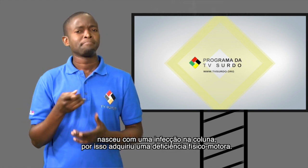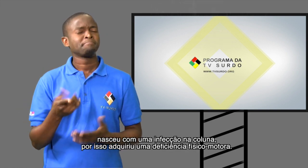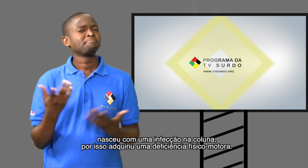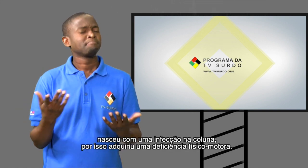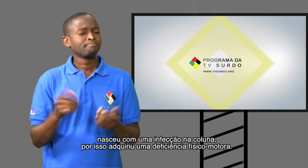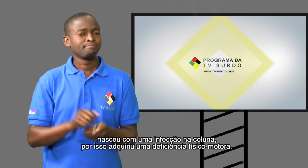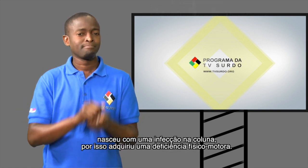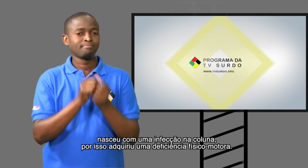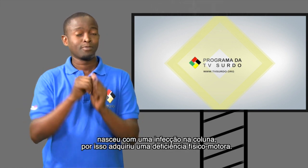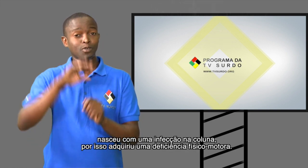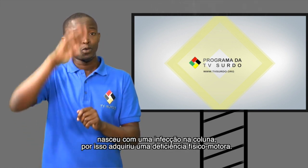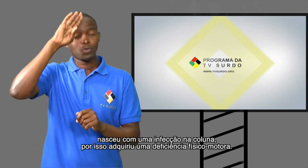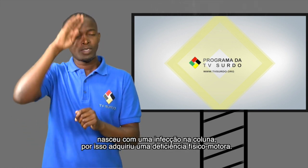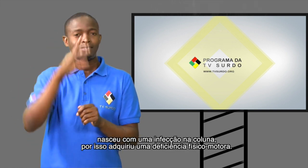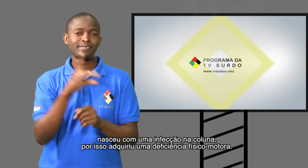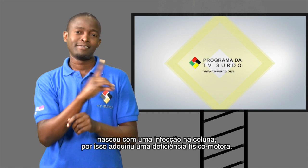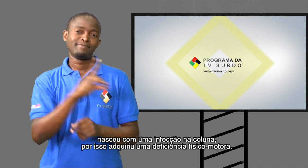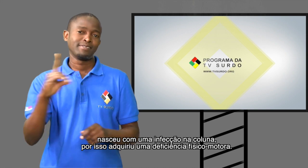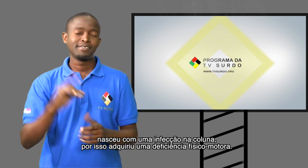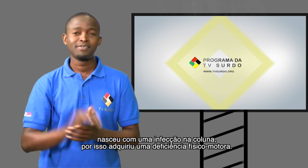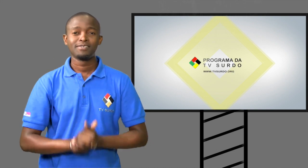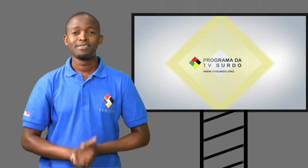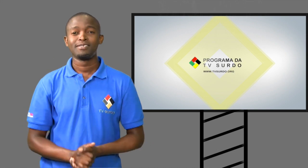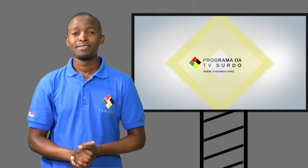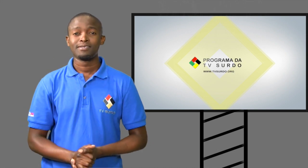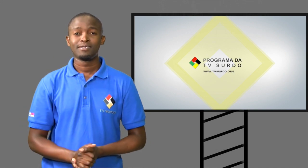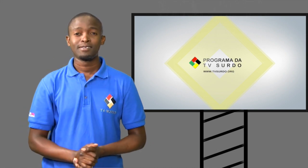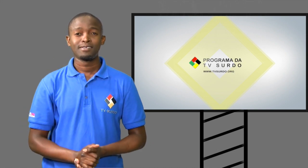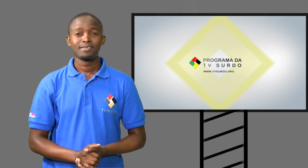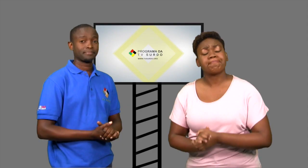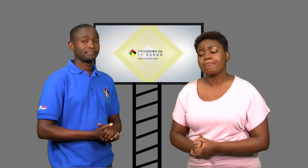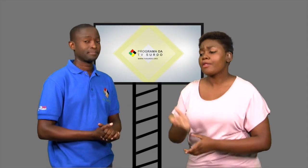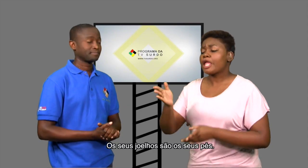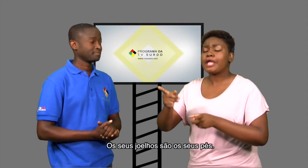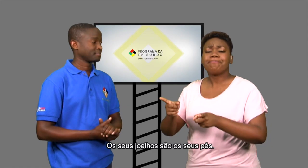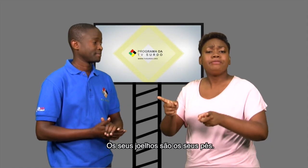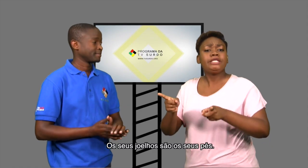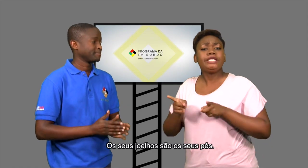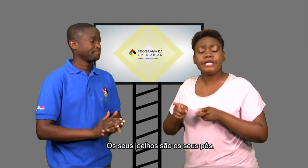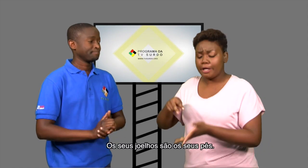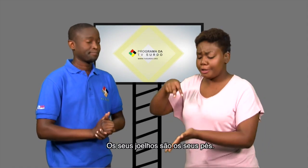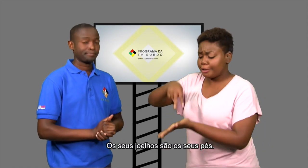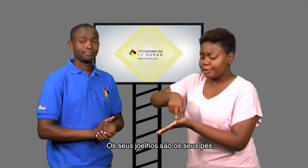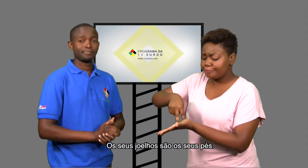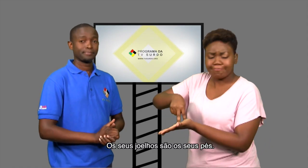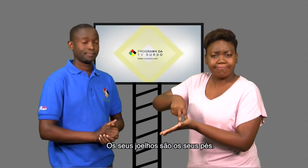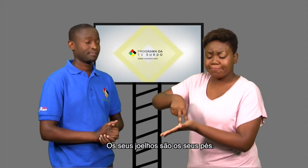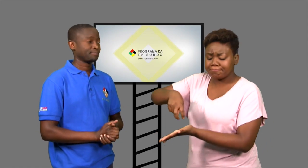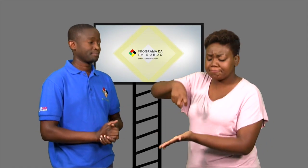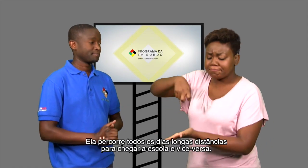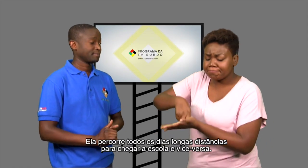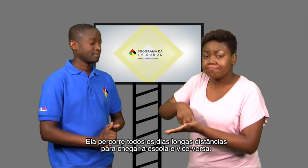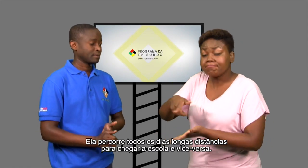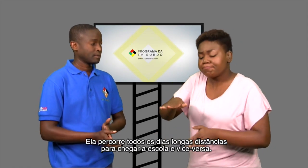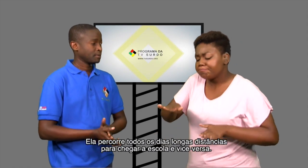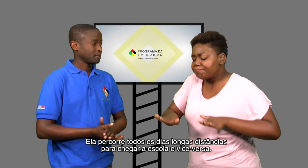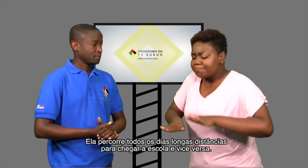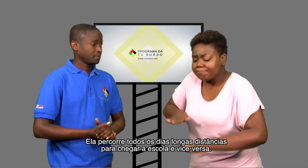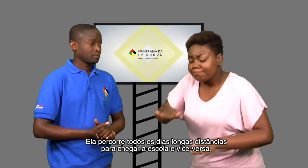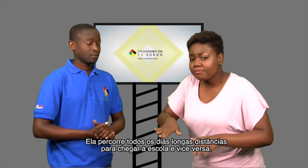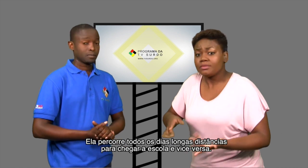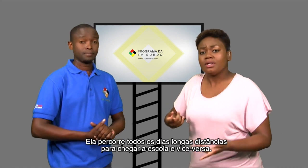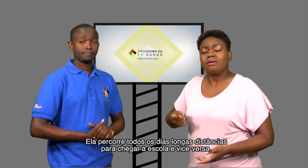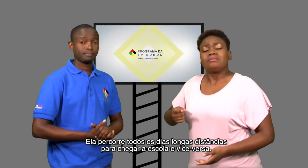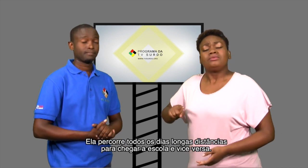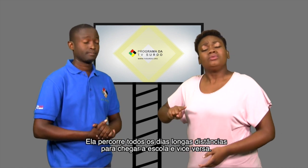coluna. Por isso, adquiriu uma deficiência físico-motora. Os seus joelhos são os seus pés. Ela